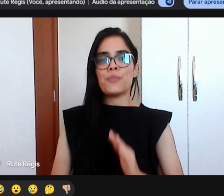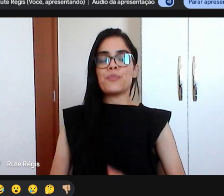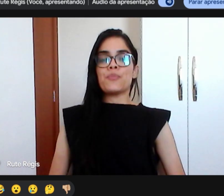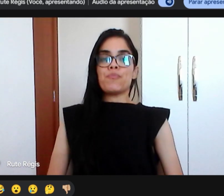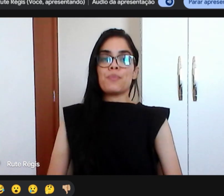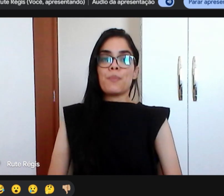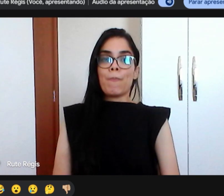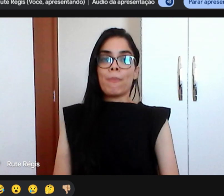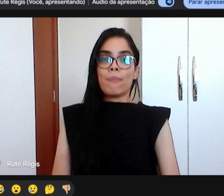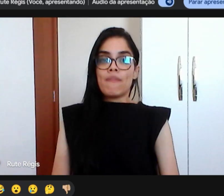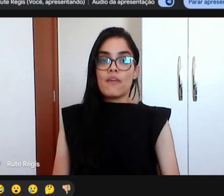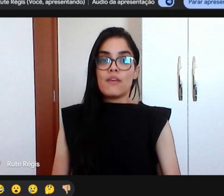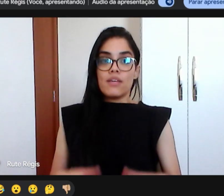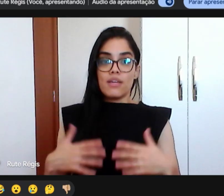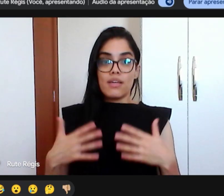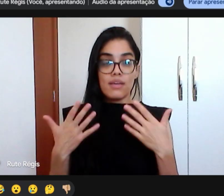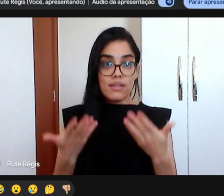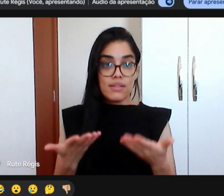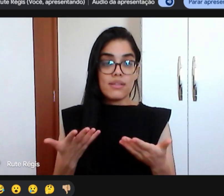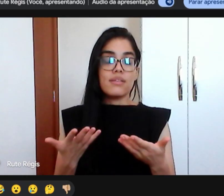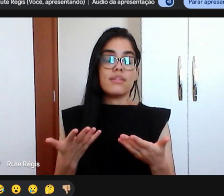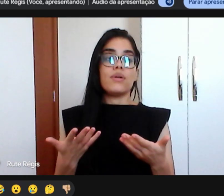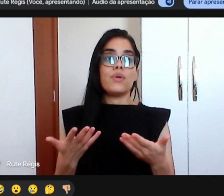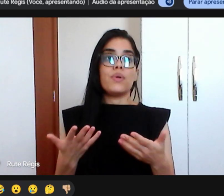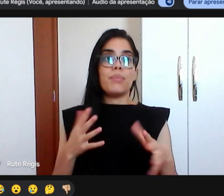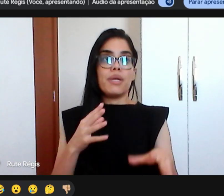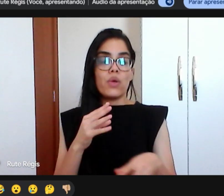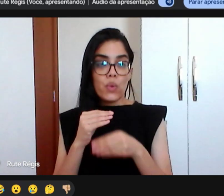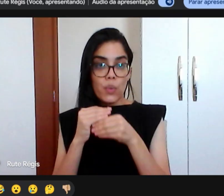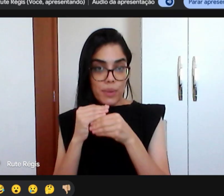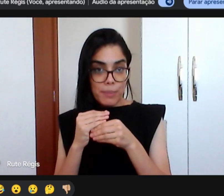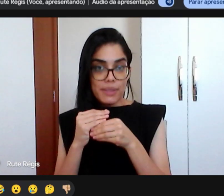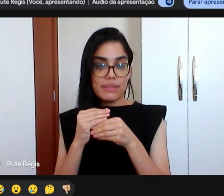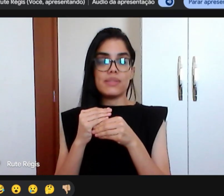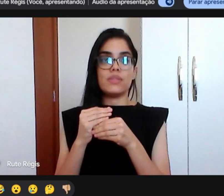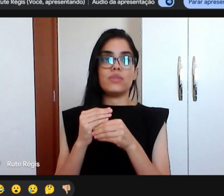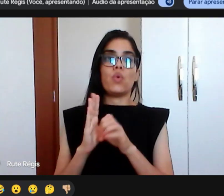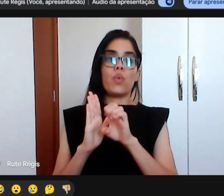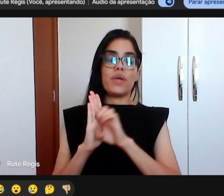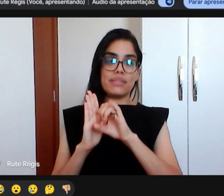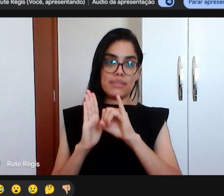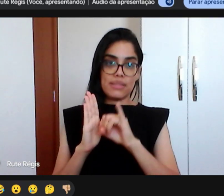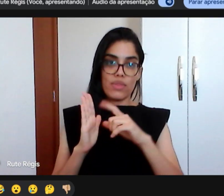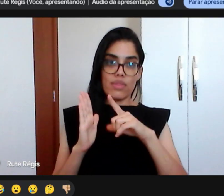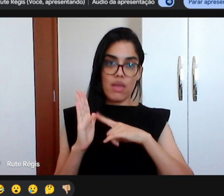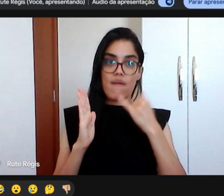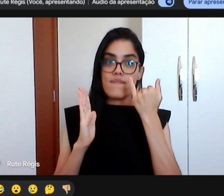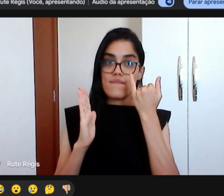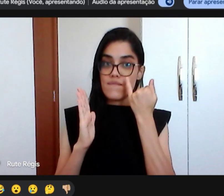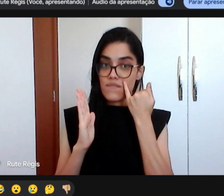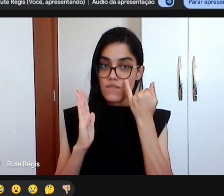vocês e vocês fazerem uma prova de uma forma mais tranquila.